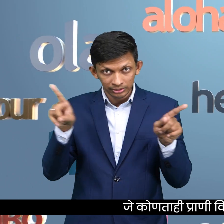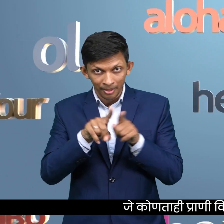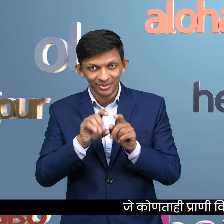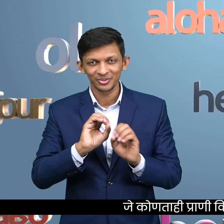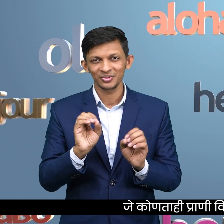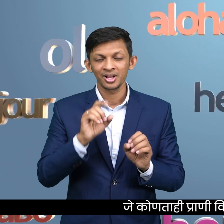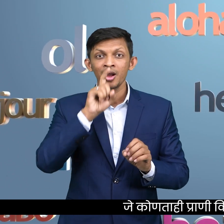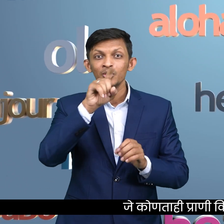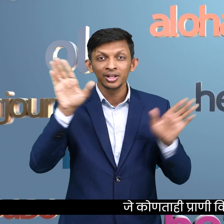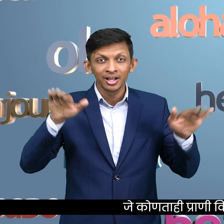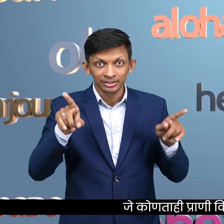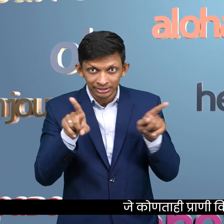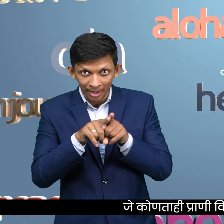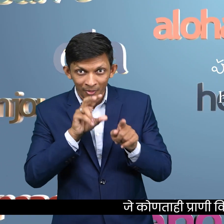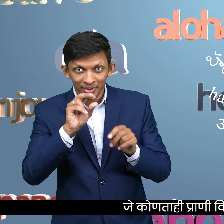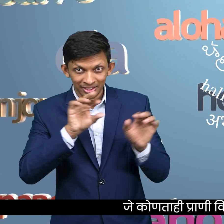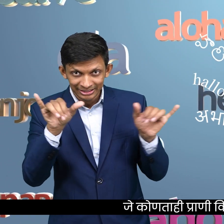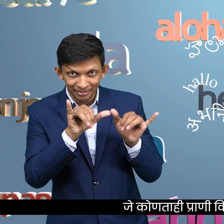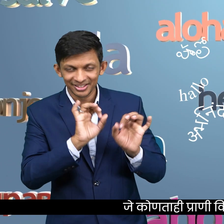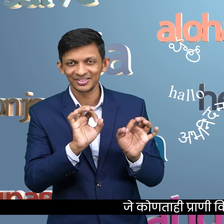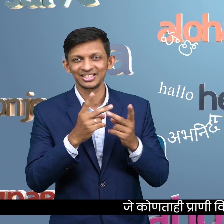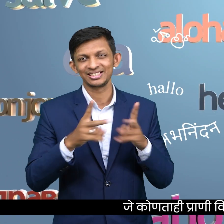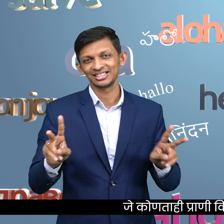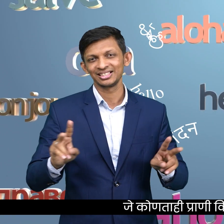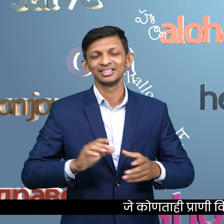जे कोणताही प्राणी किंवा पक्षी करू शकत नाही.